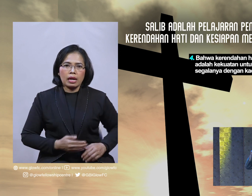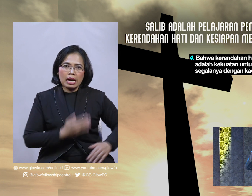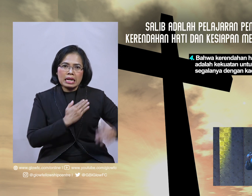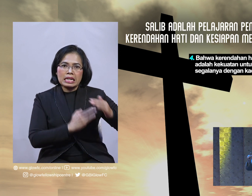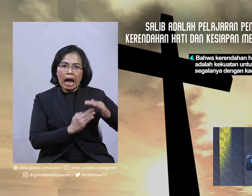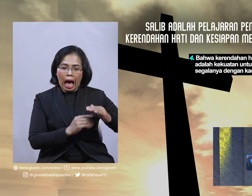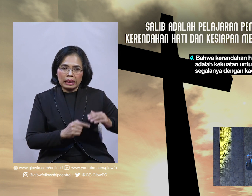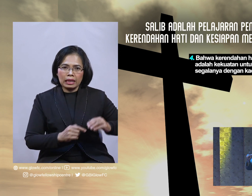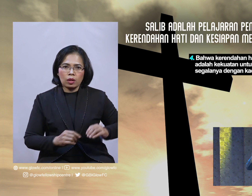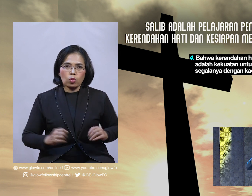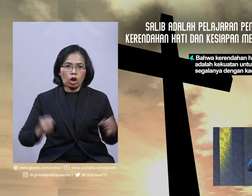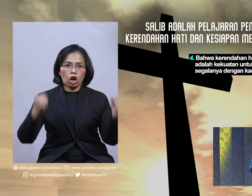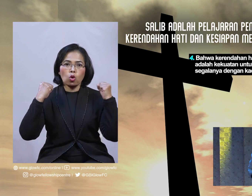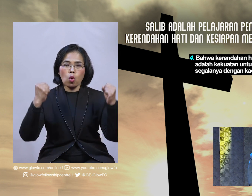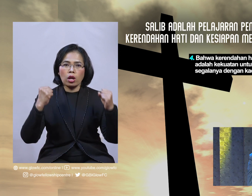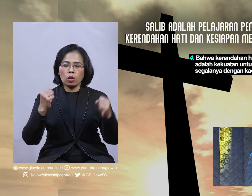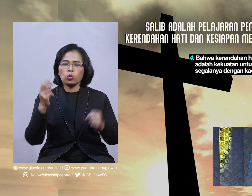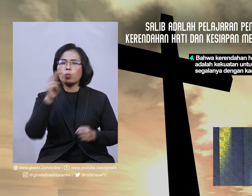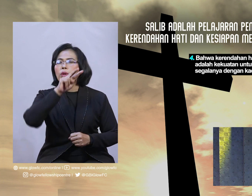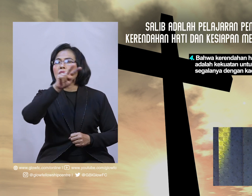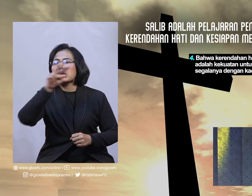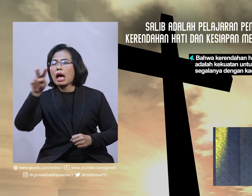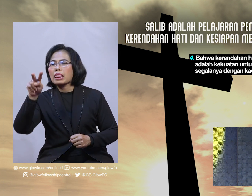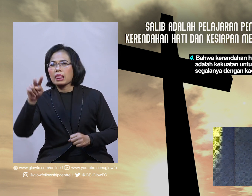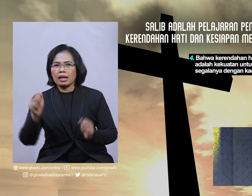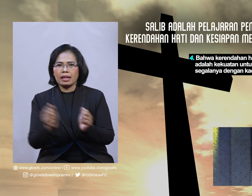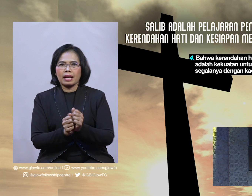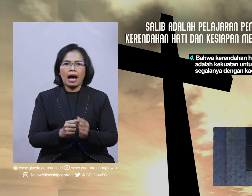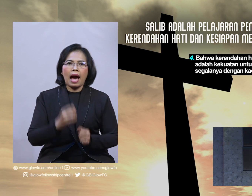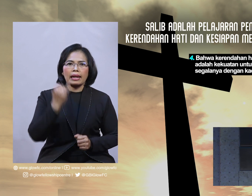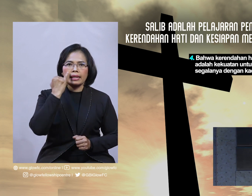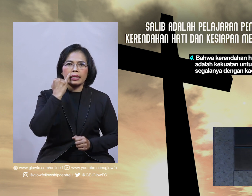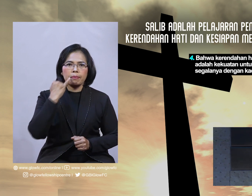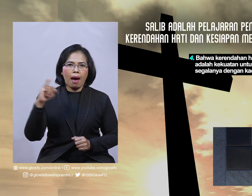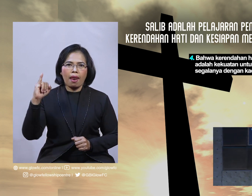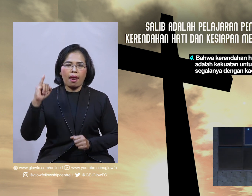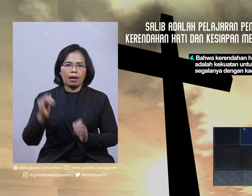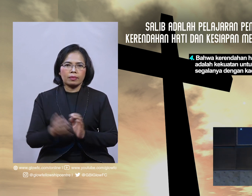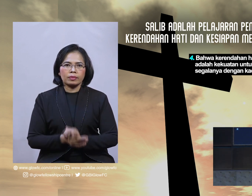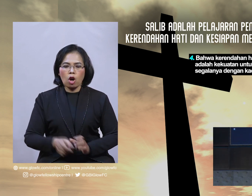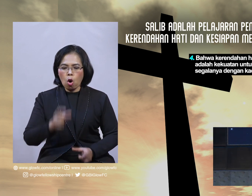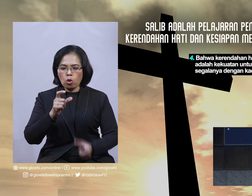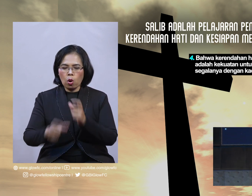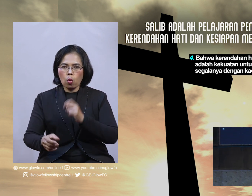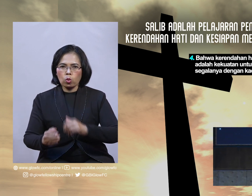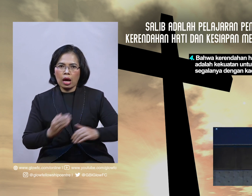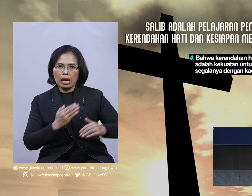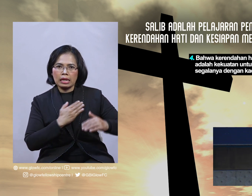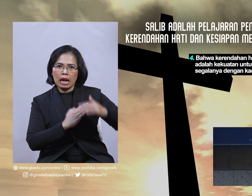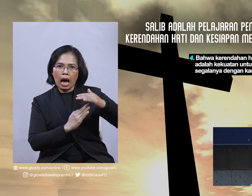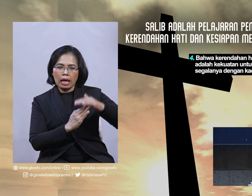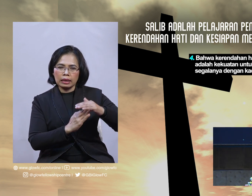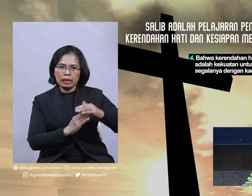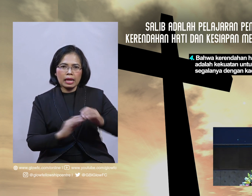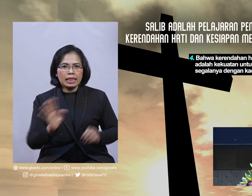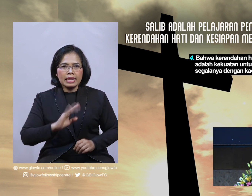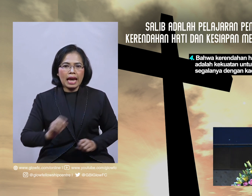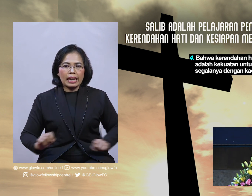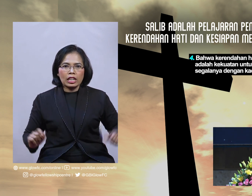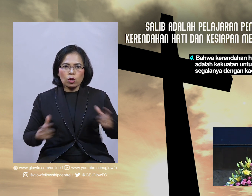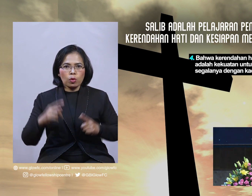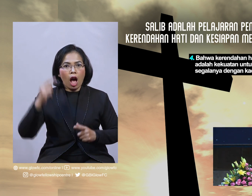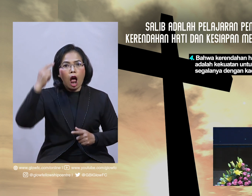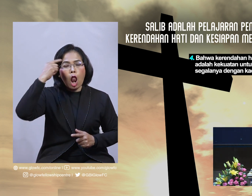untuk melihat segalanya dengan kacamata iman Hai orang yang rendah hati tidak hidup dengan logika